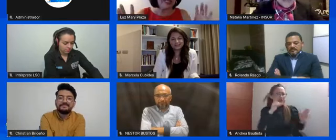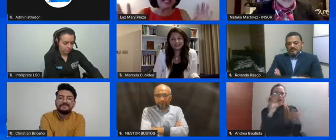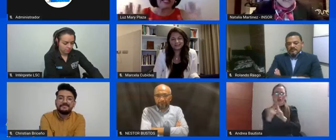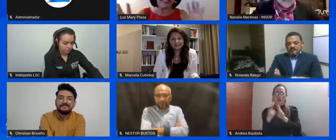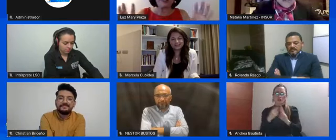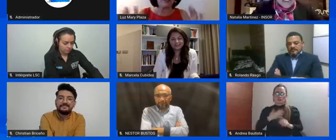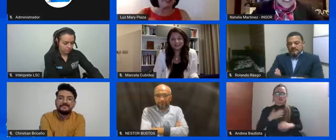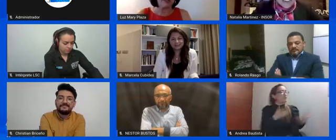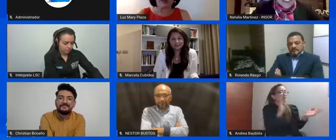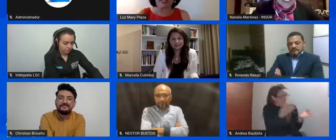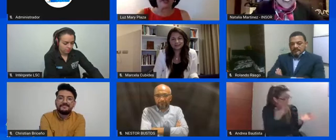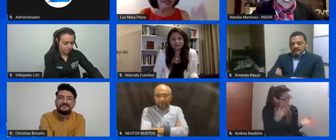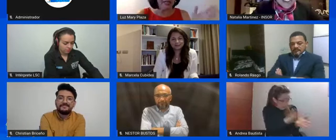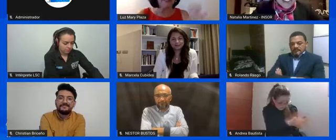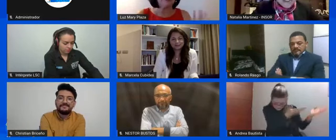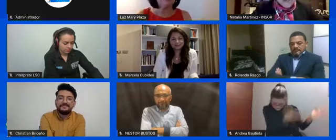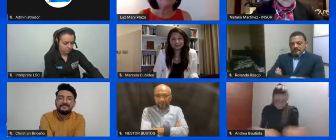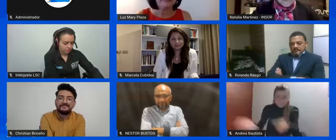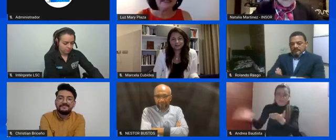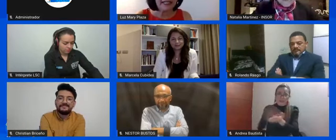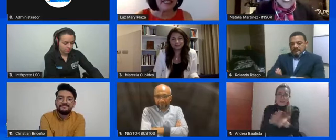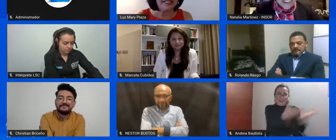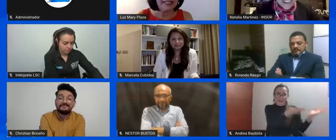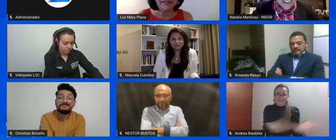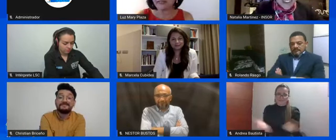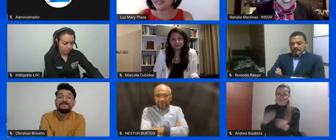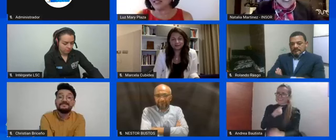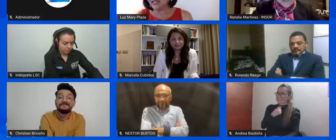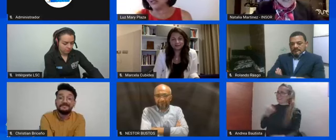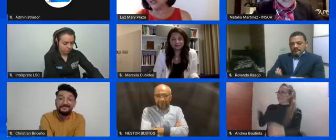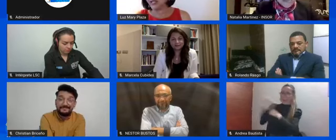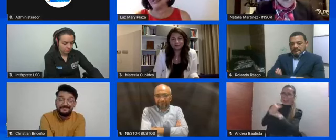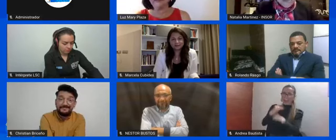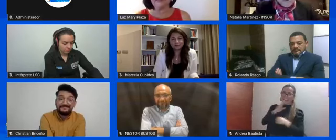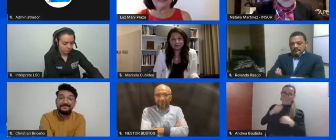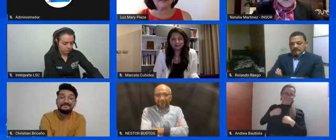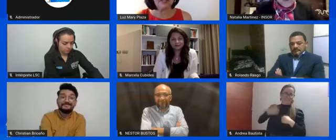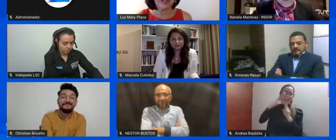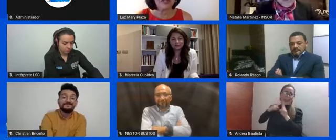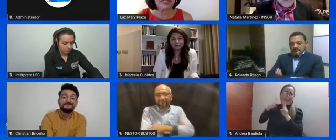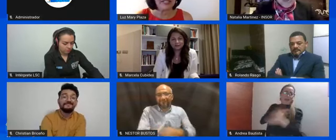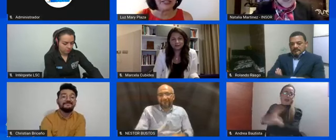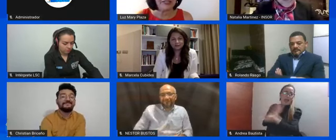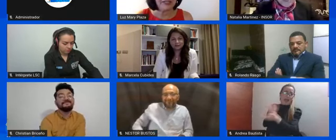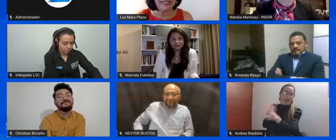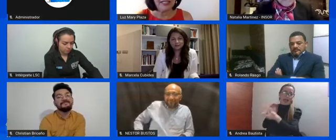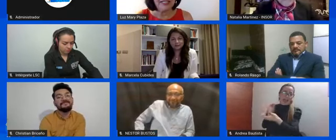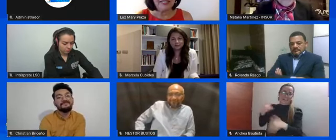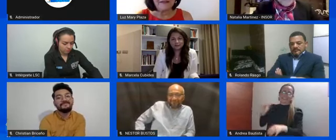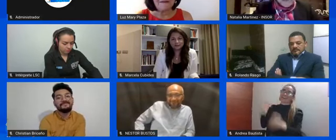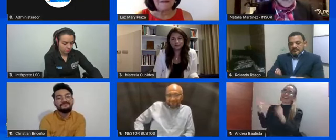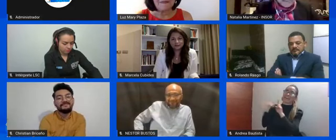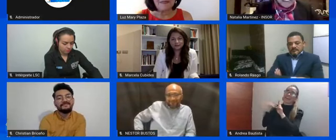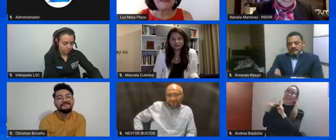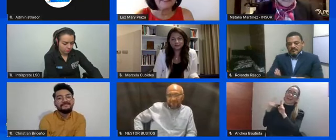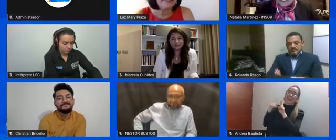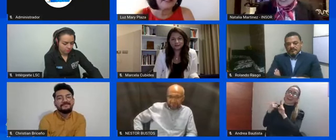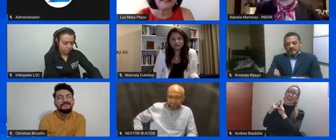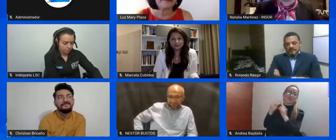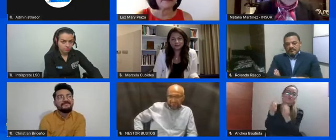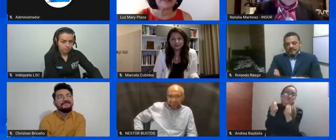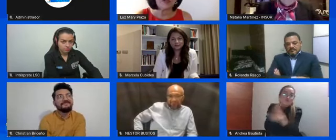si yo quisiera ir al Congreso a cualquier hora, tenía entrada libre. Es otra anécdota. ¿Te la pasabas allá?